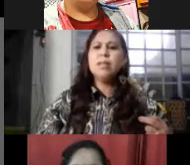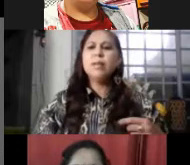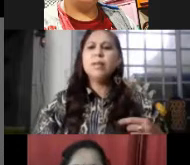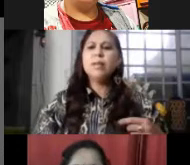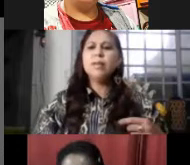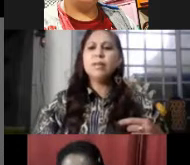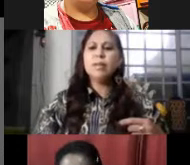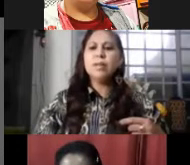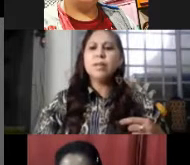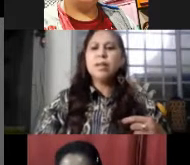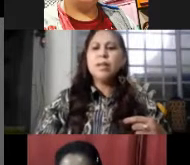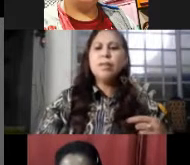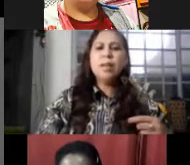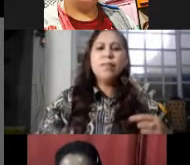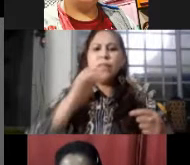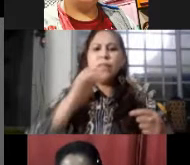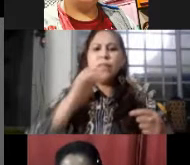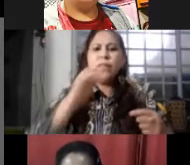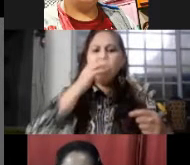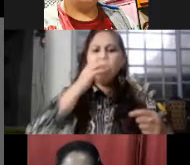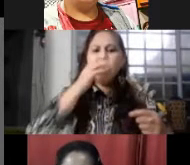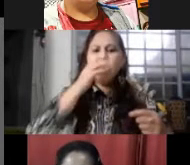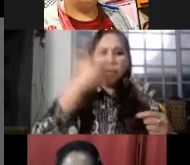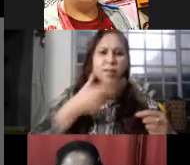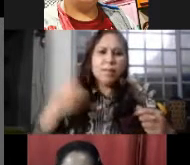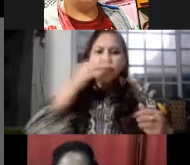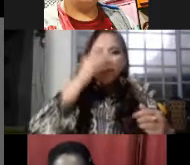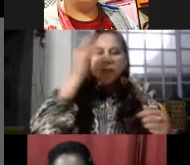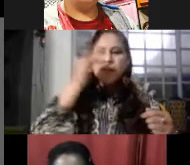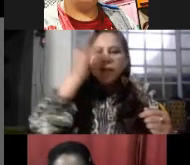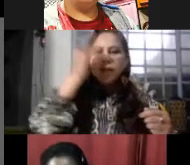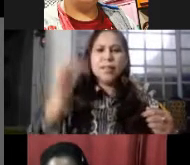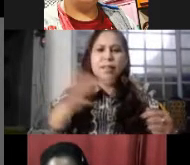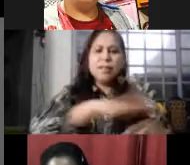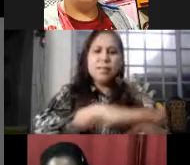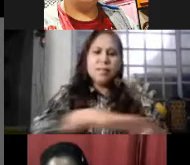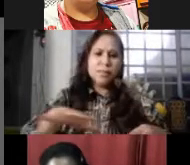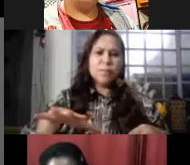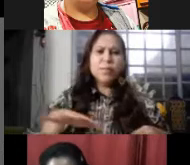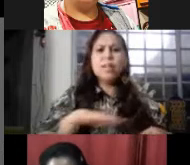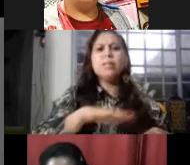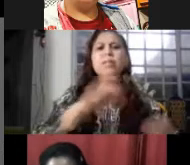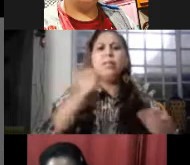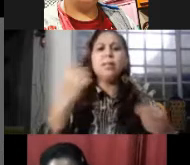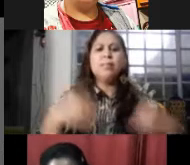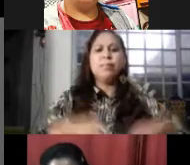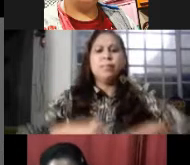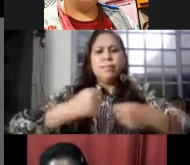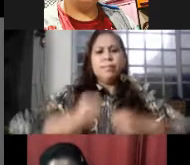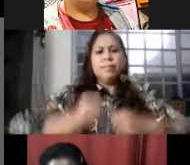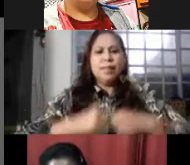era a flor mais linda do jardim e a única que suportou.